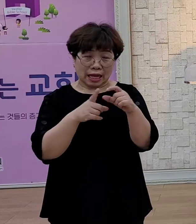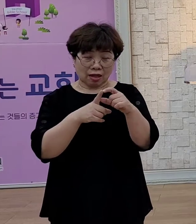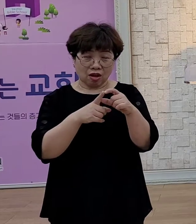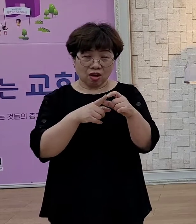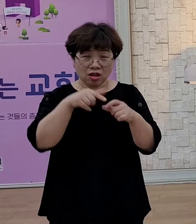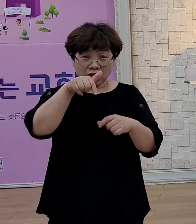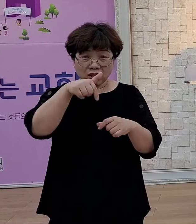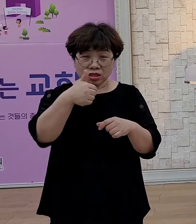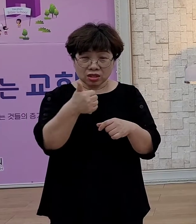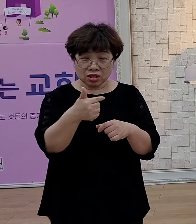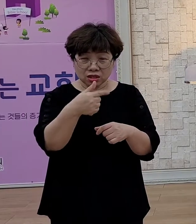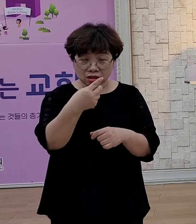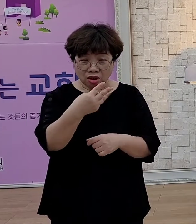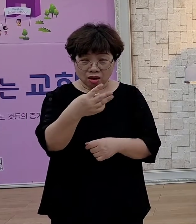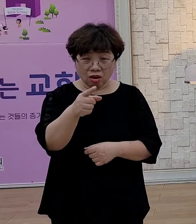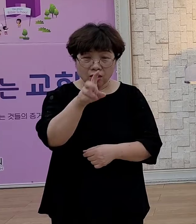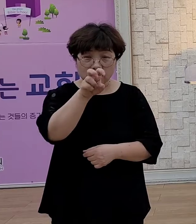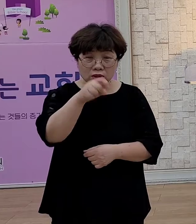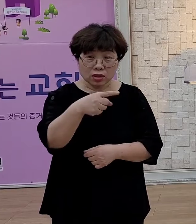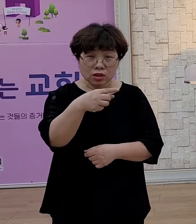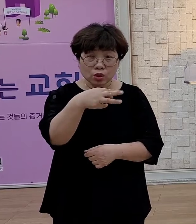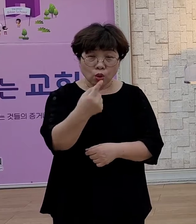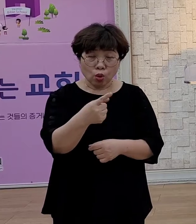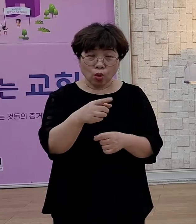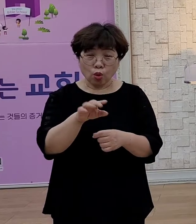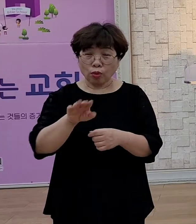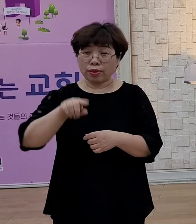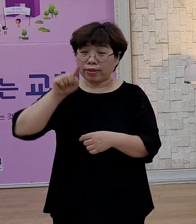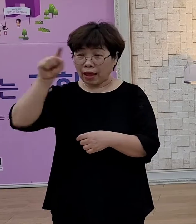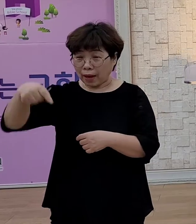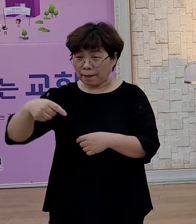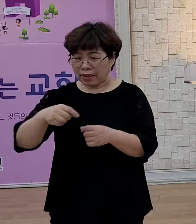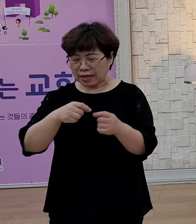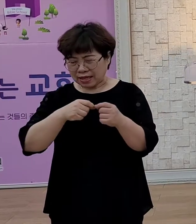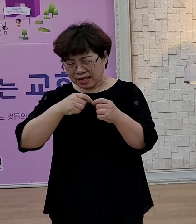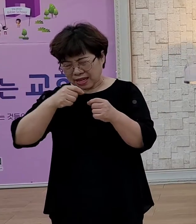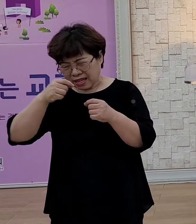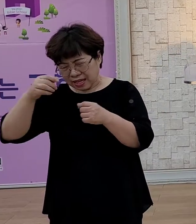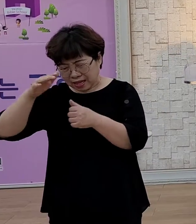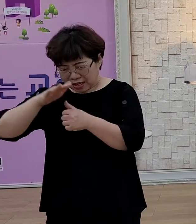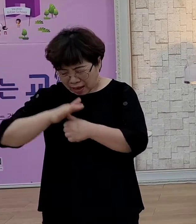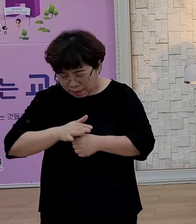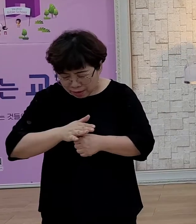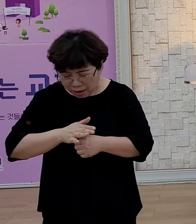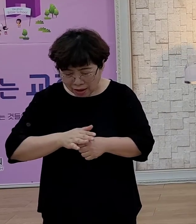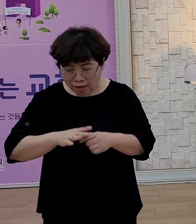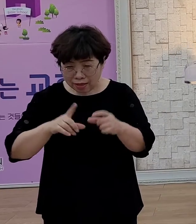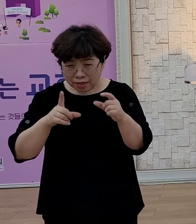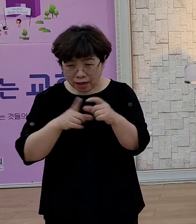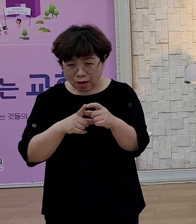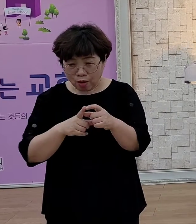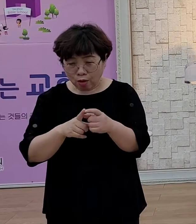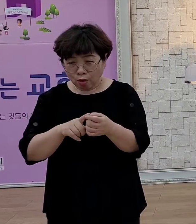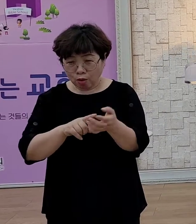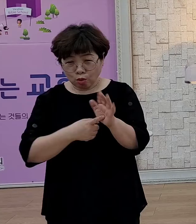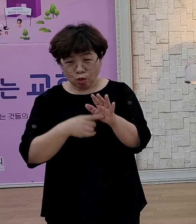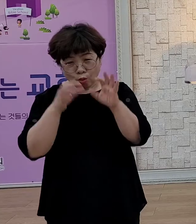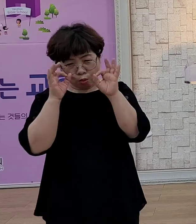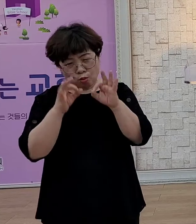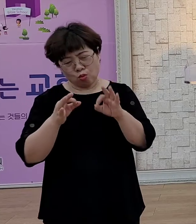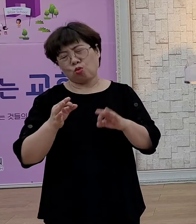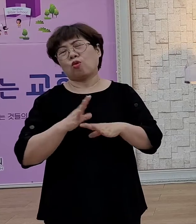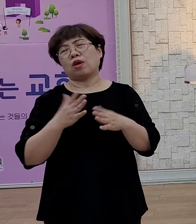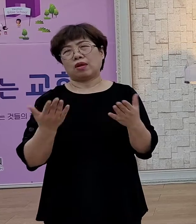나온 말이 아니에요. 진짜 목회를 해보고 교회 안에서 온갖 고난과 그 밑바닥까지 다 경험해